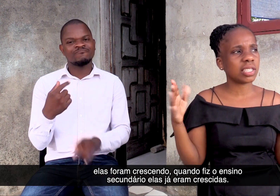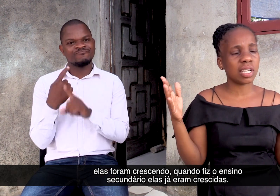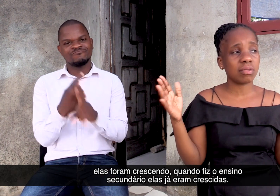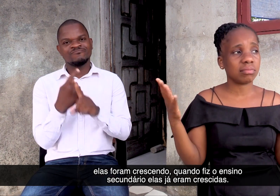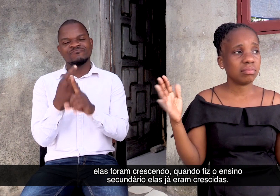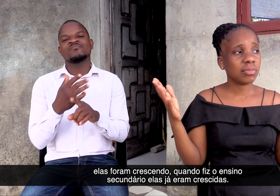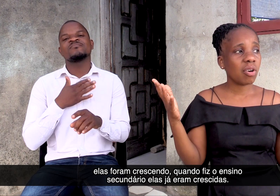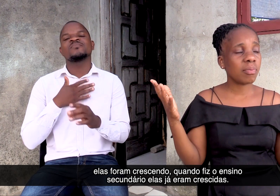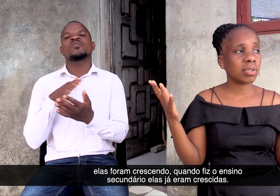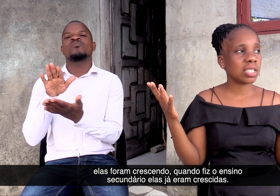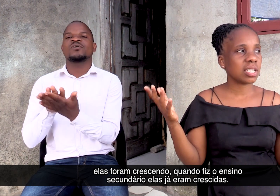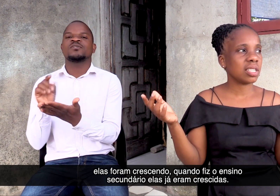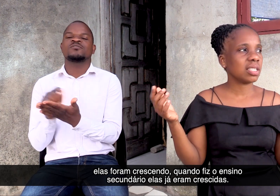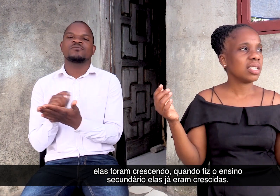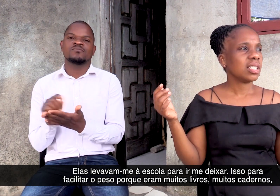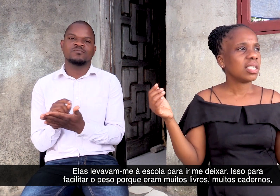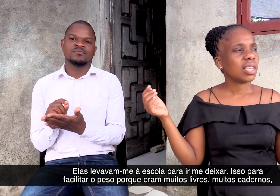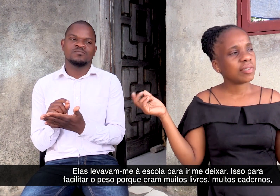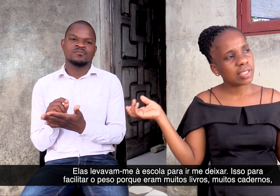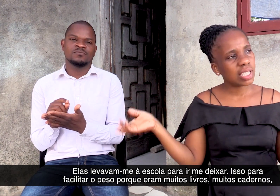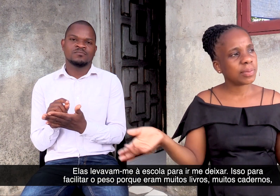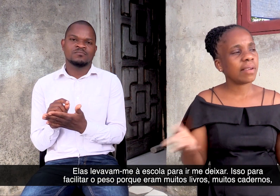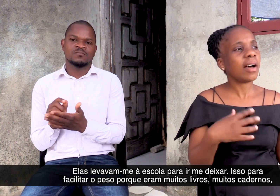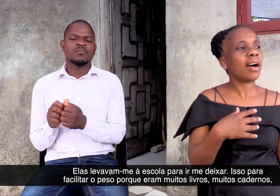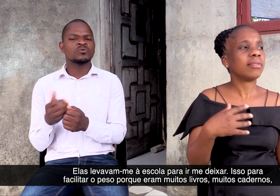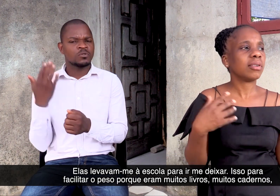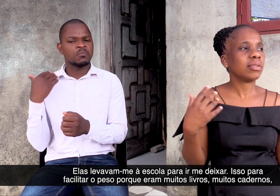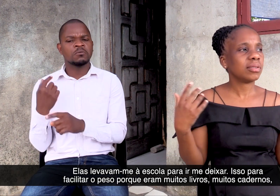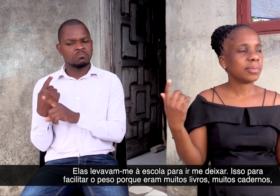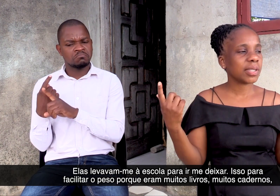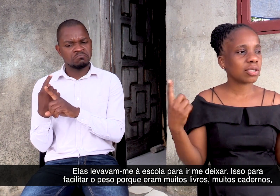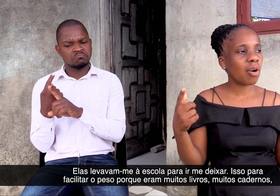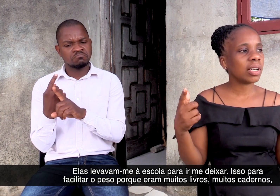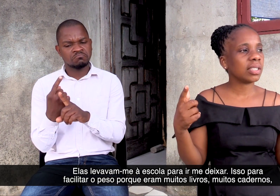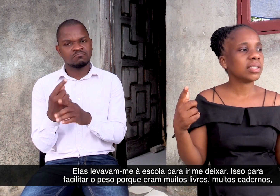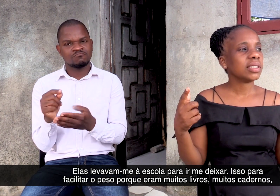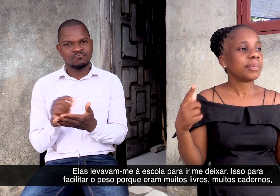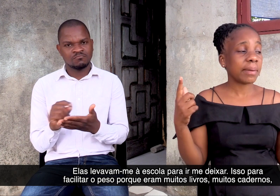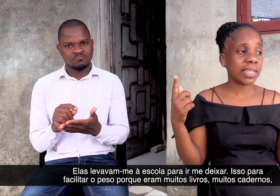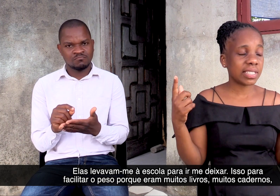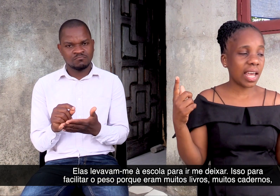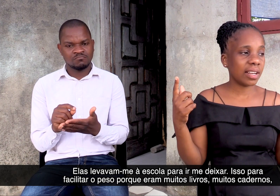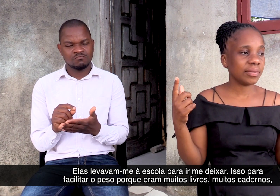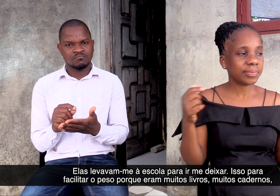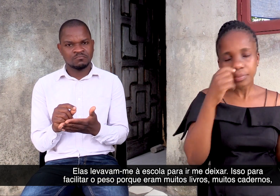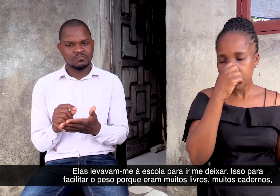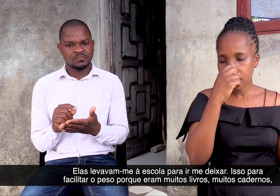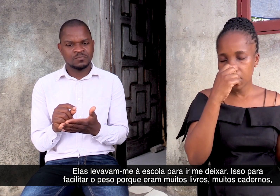secundário, elas já eram um pouco crescidas. Às vezes elas me levavam para a escola para ir me